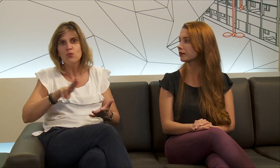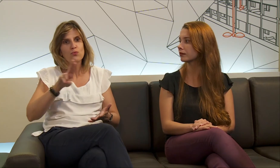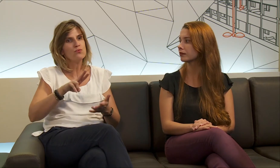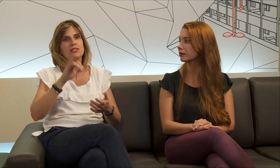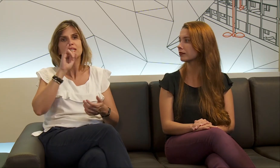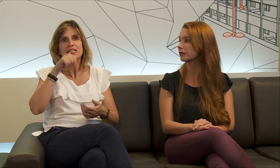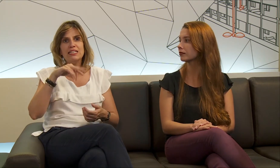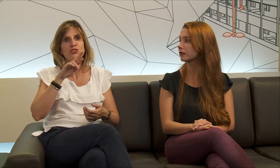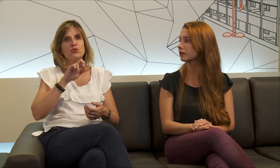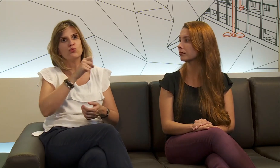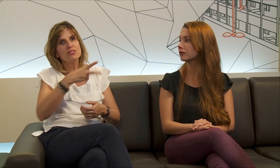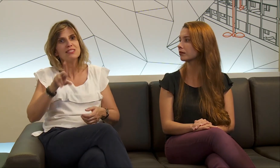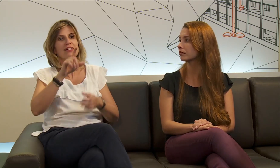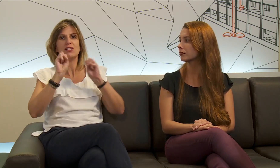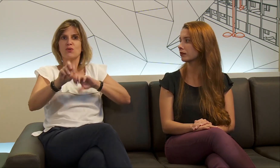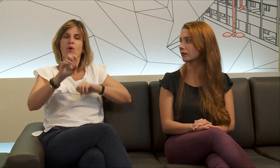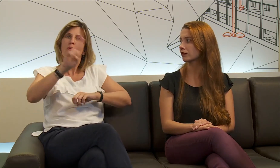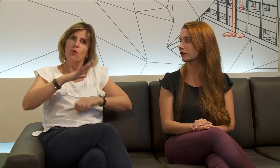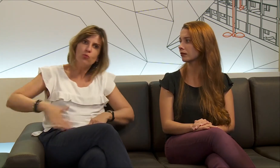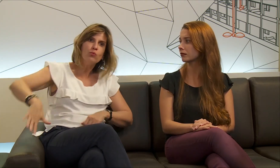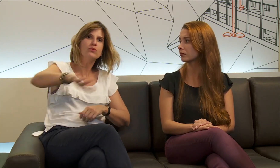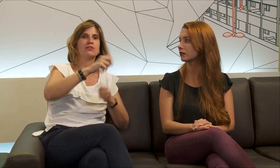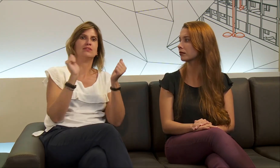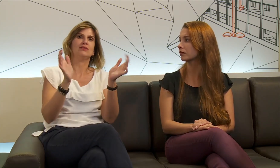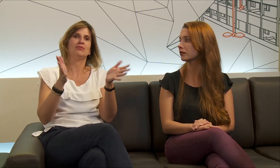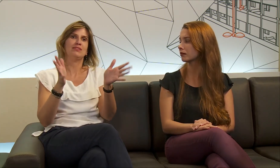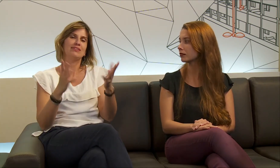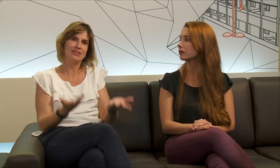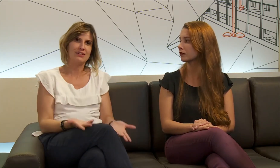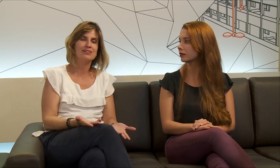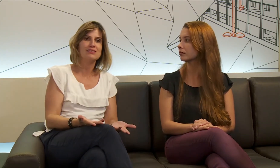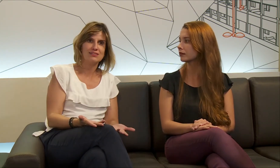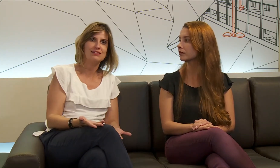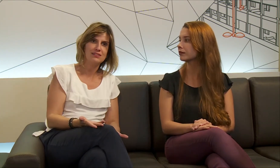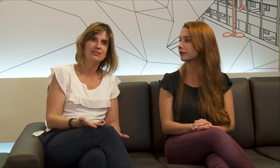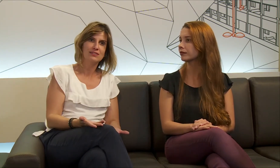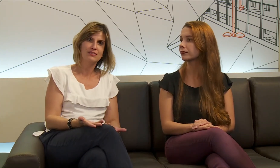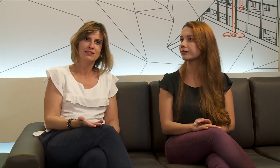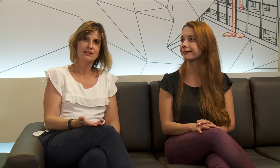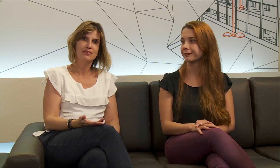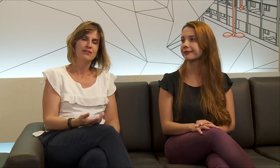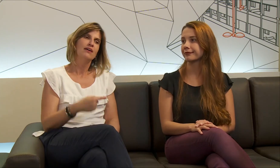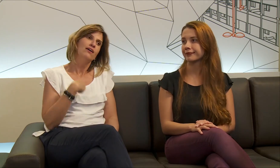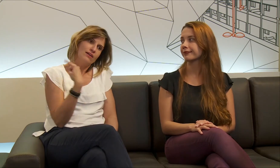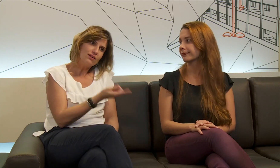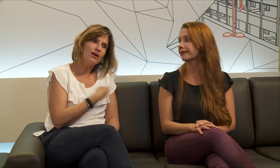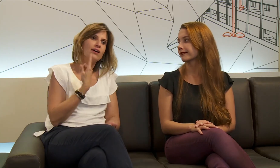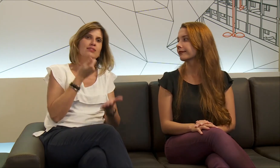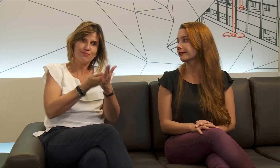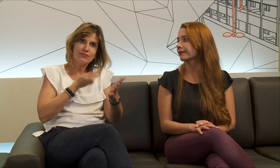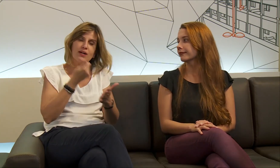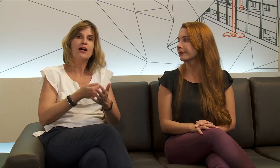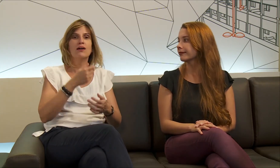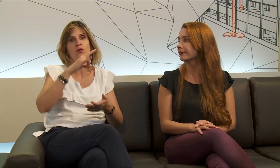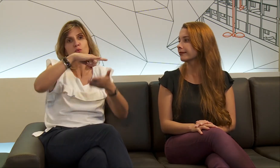um outro período, e isso não é inclusão, porque elas precisam de acesso à língua de sinais. Então, elas